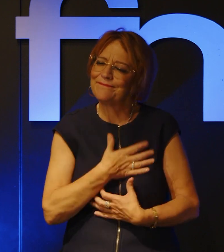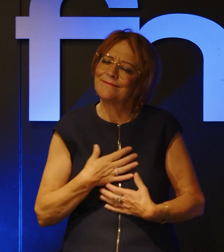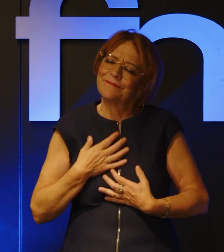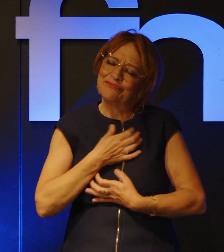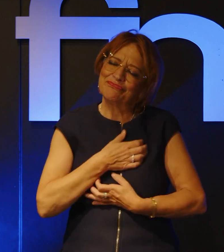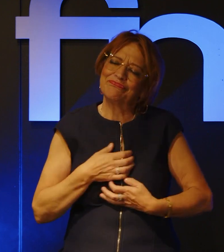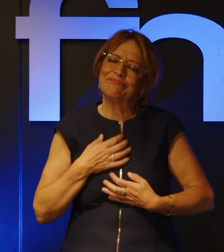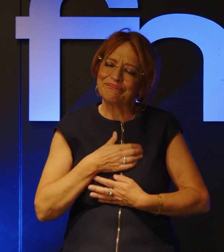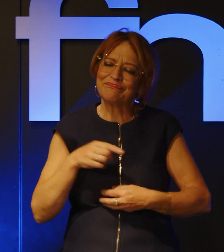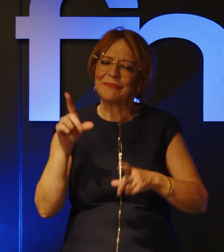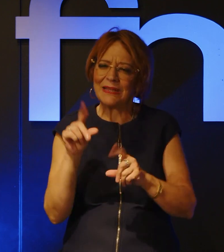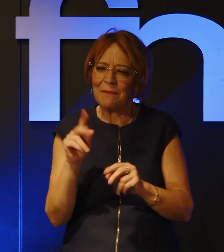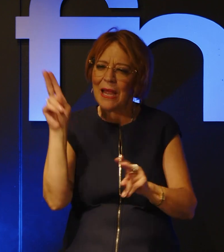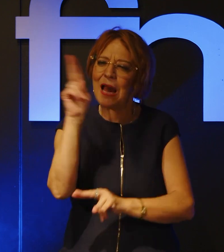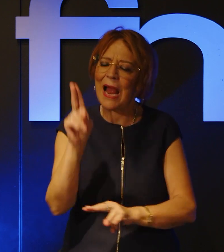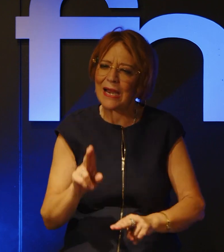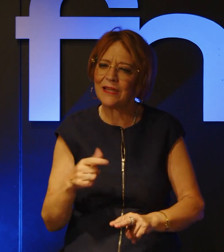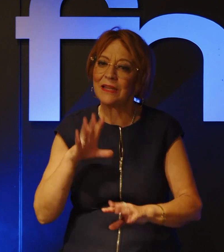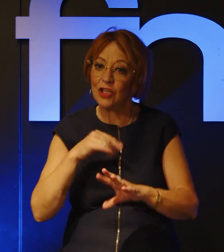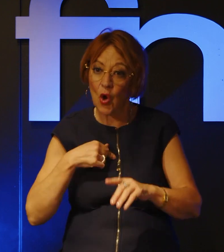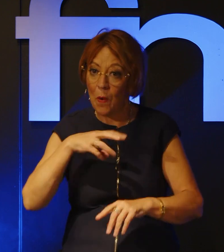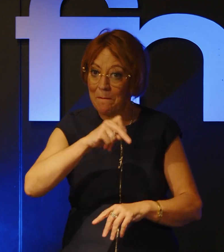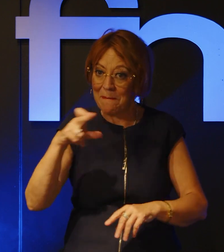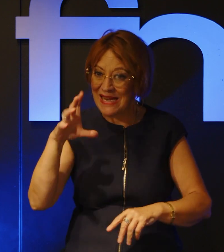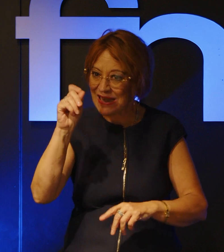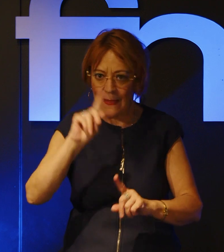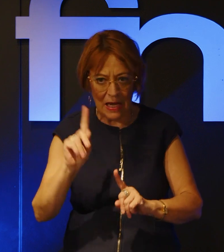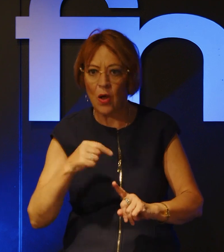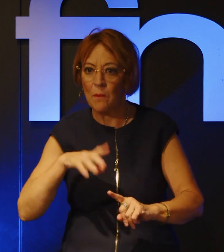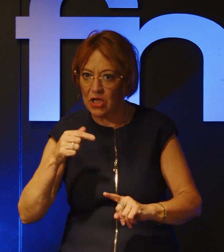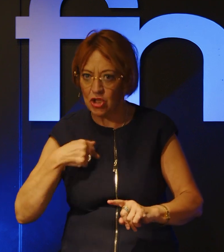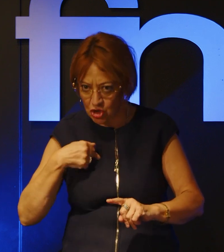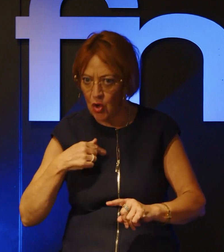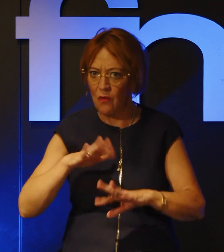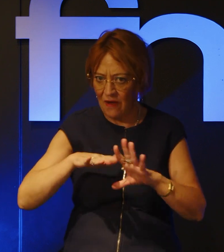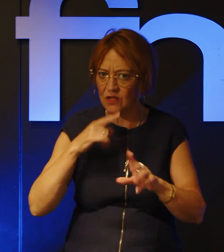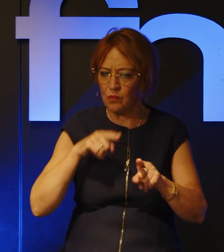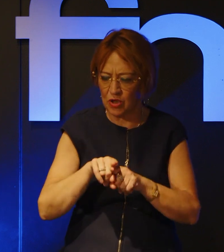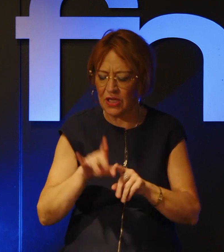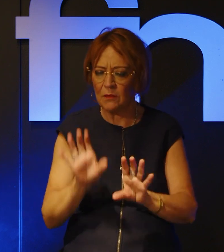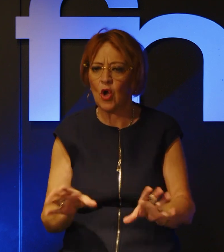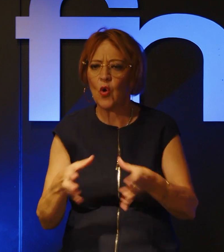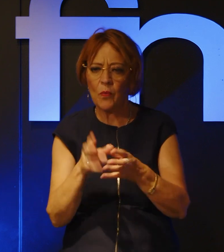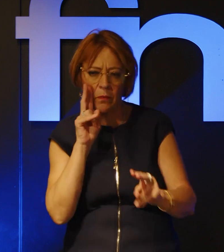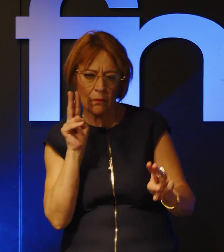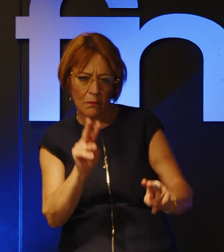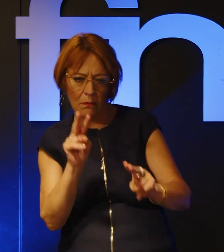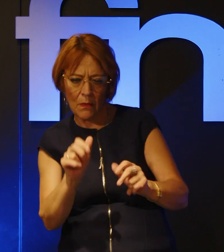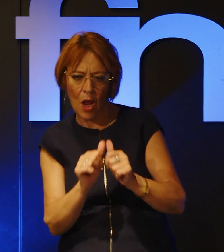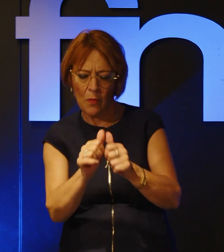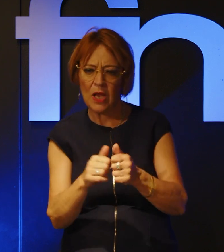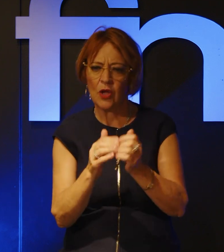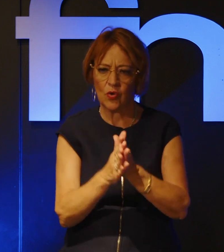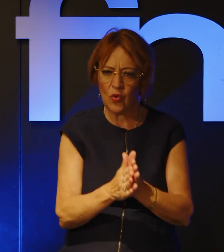sou Marcela mas também faço política é ainda consultora e perita nas comissões de apreciação e acompanhamento